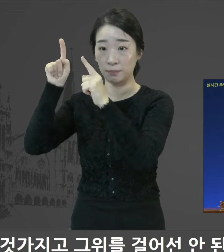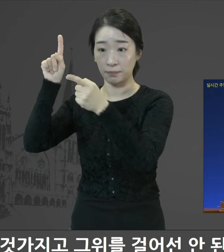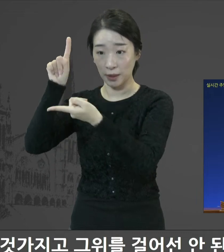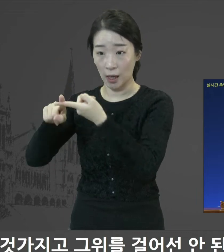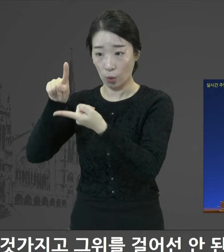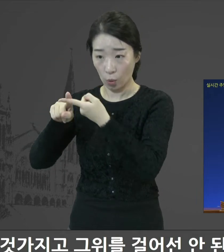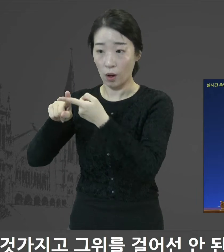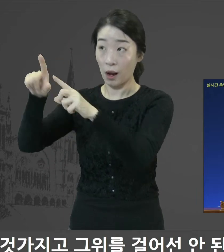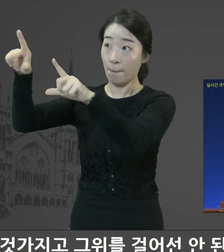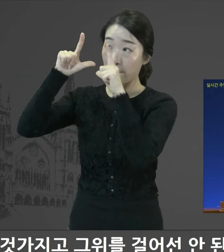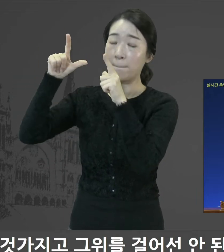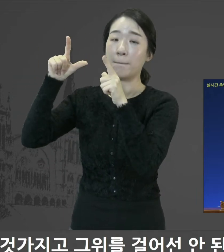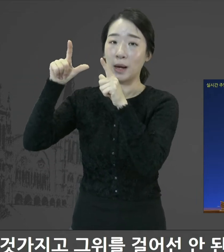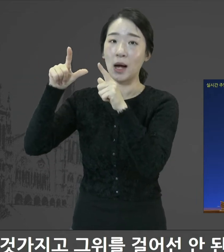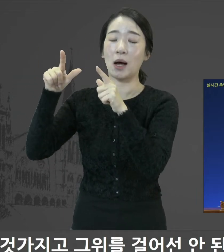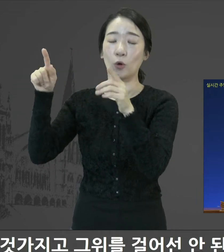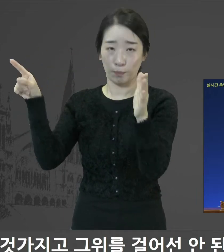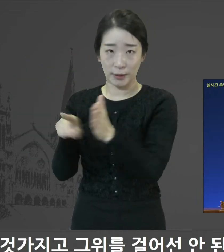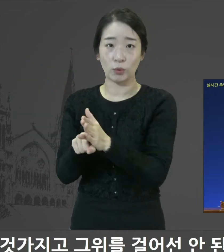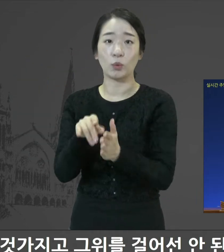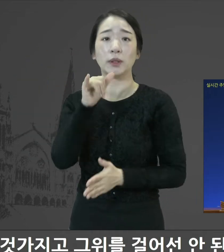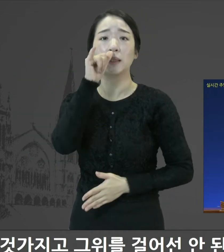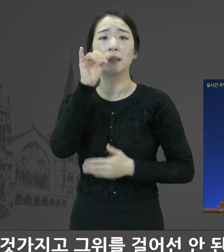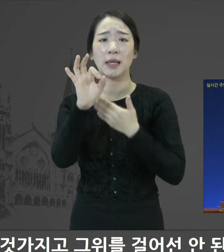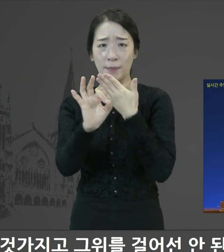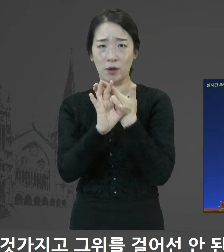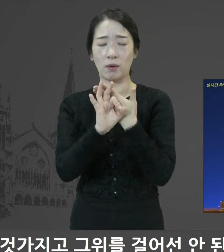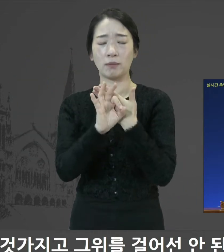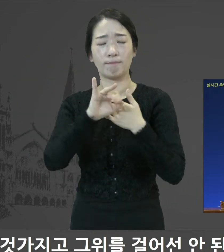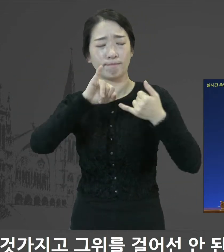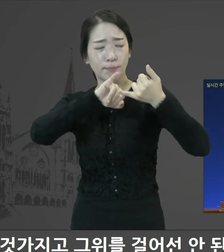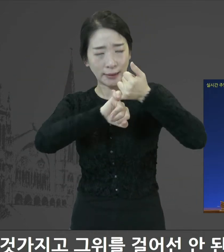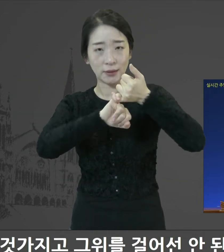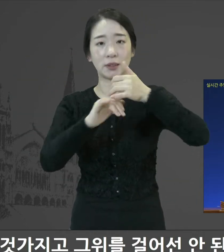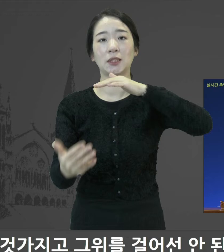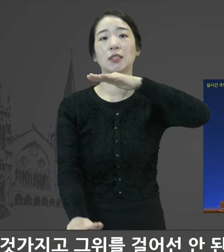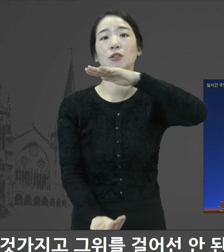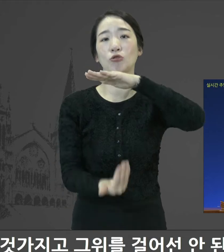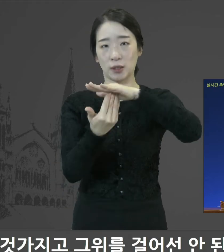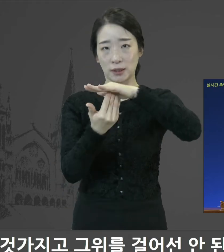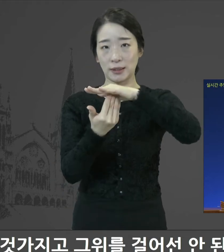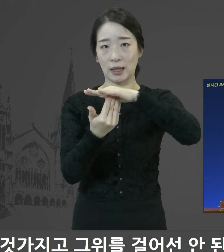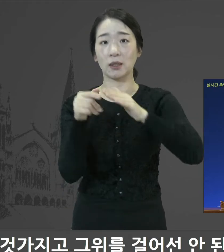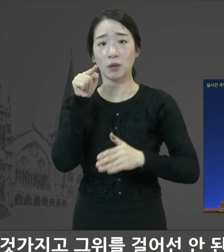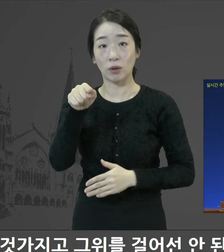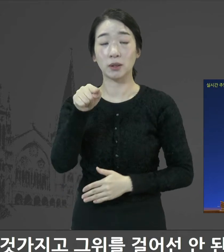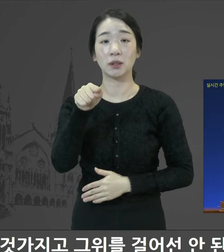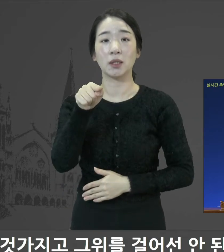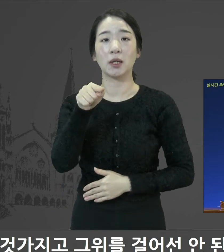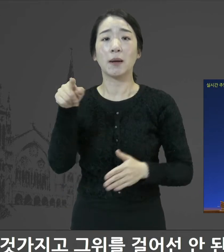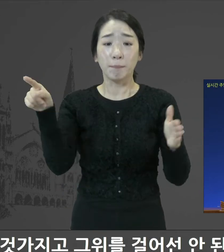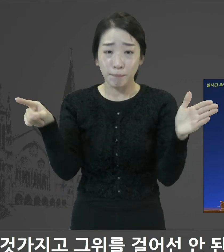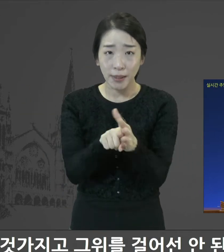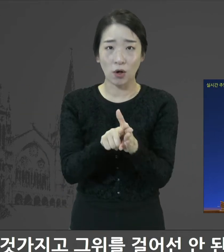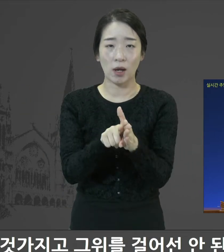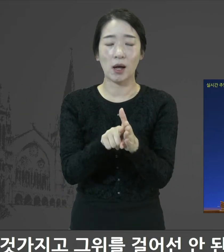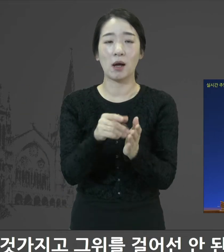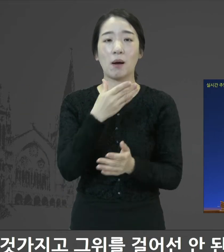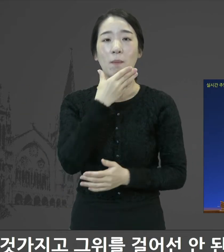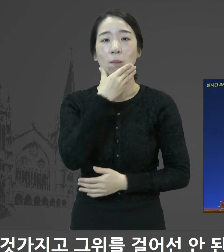말씀은 반드시 이루어지는 것을 믿어야 복이 있는 겁니다. 여러분,